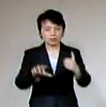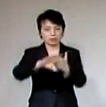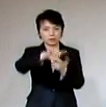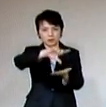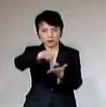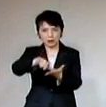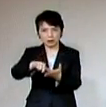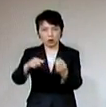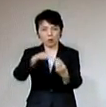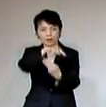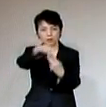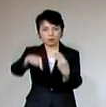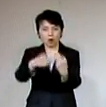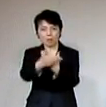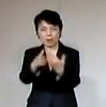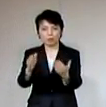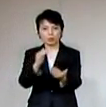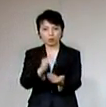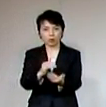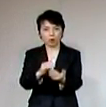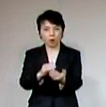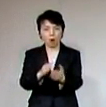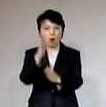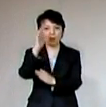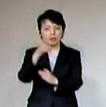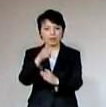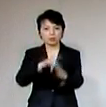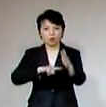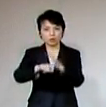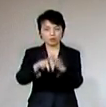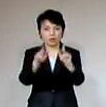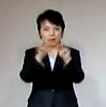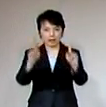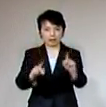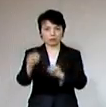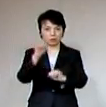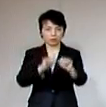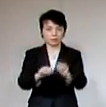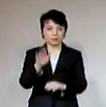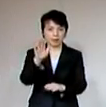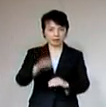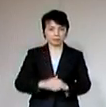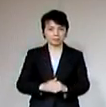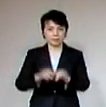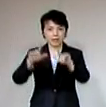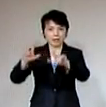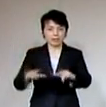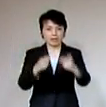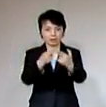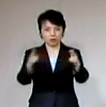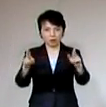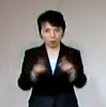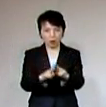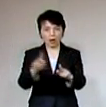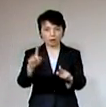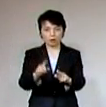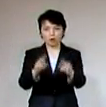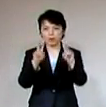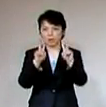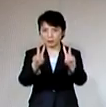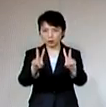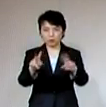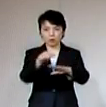の3つを守ることを政治の最優先課題として取り組みます。生活の党がどのようなビジョン